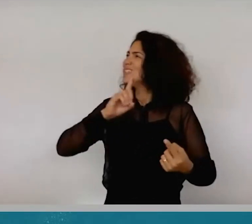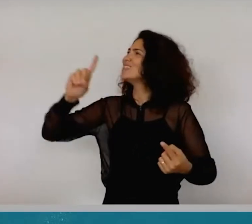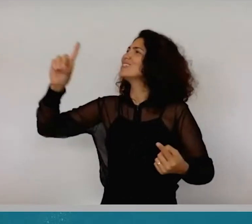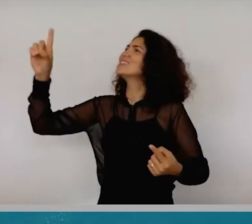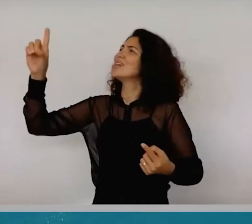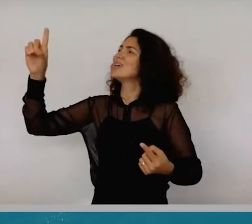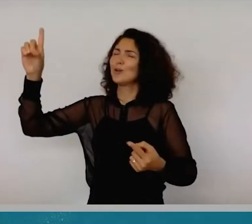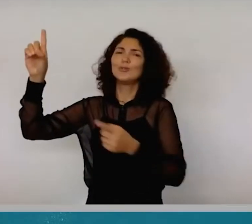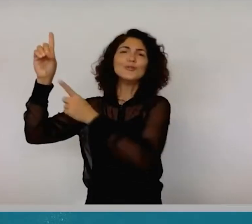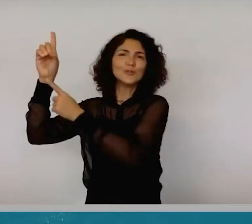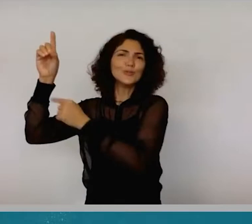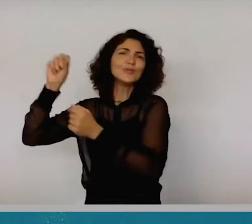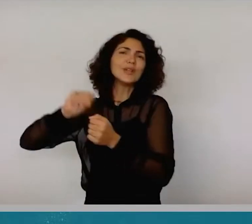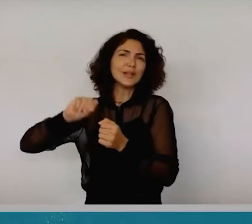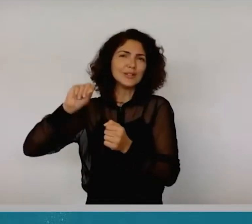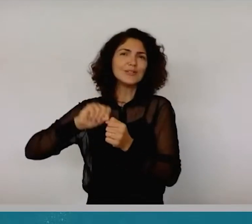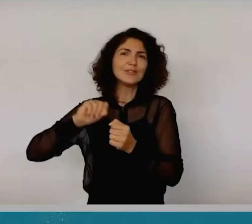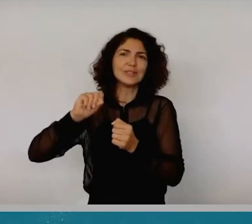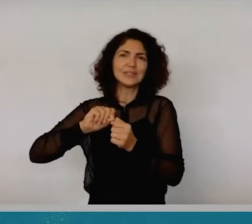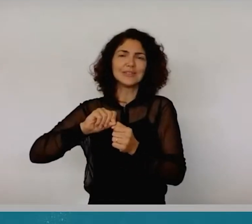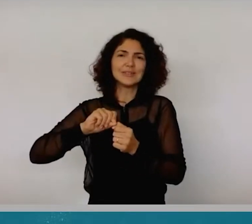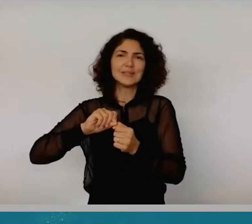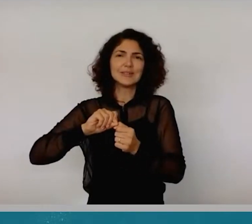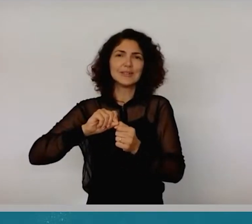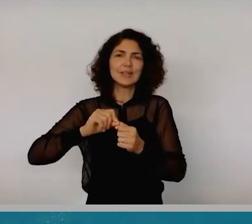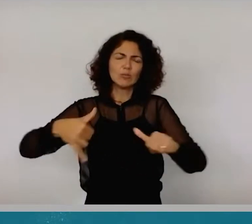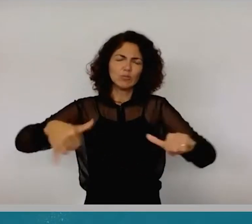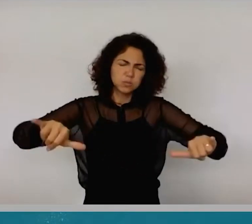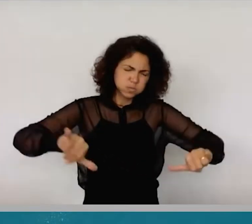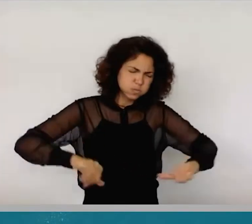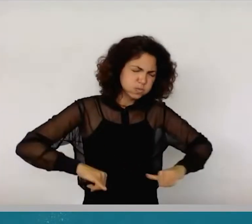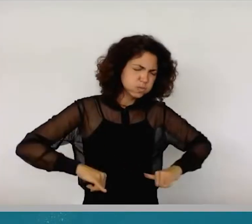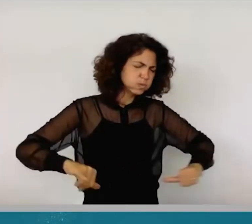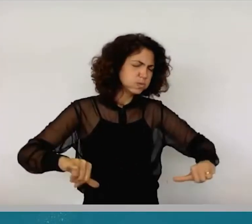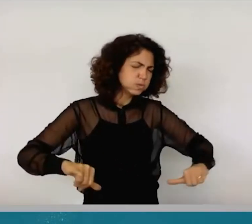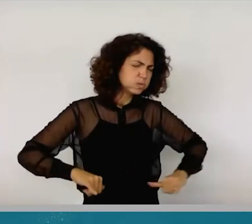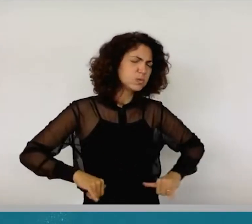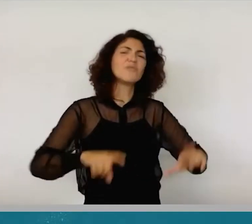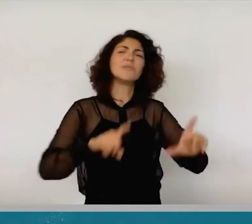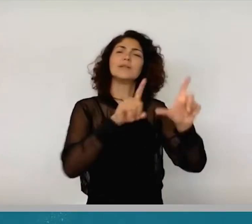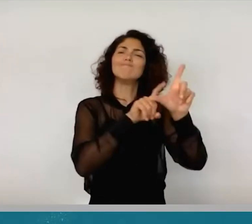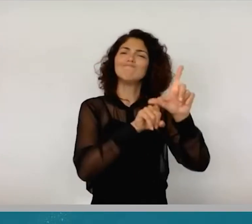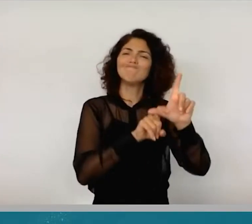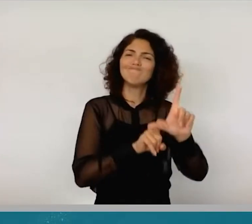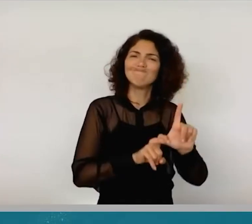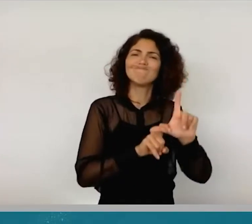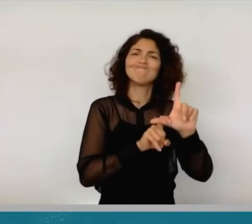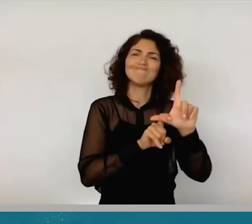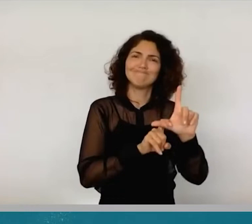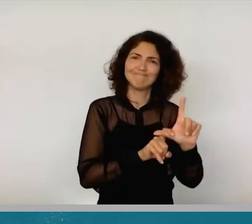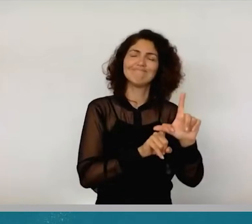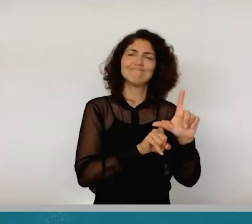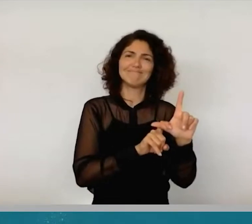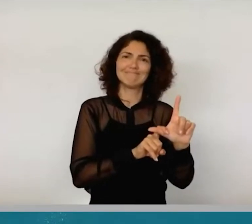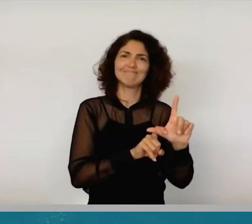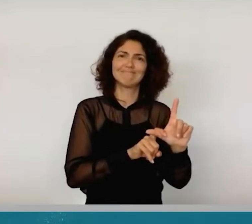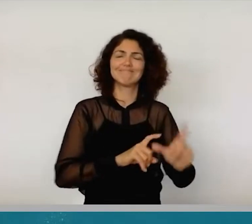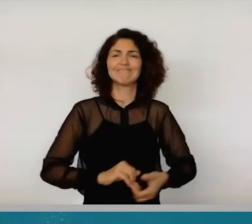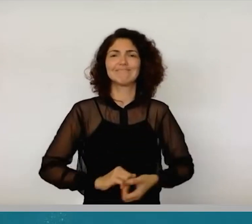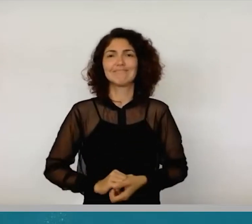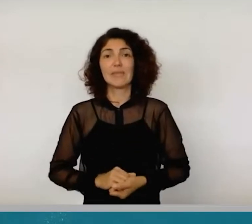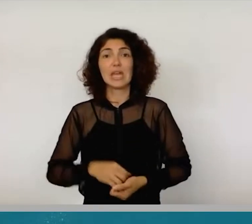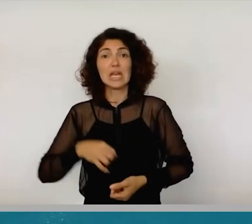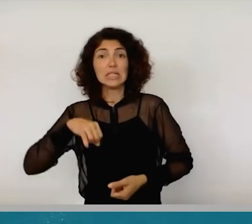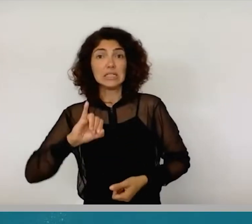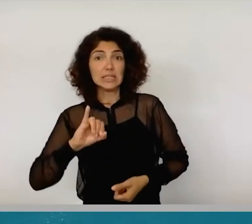perseverança a provação, para que depois de ter sido aprovado, todos nós passamos por